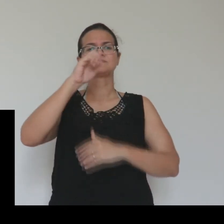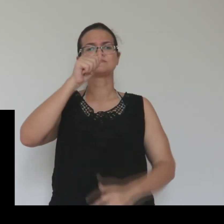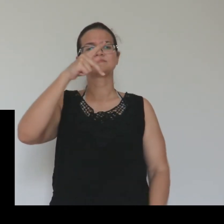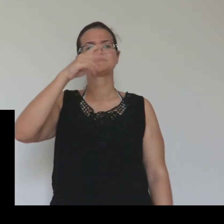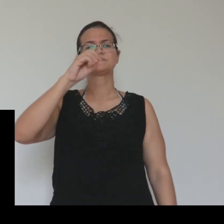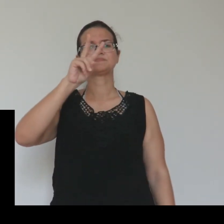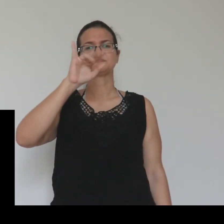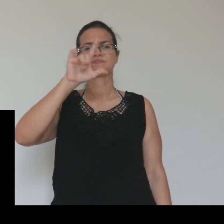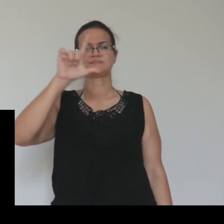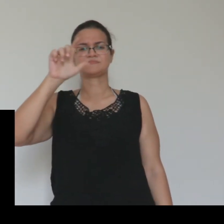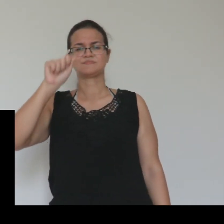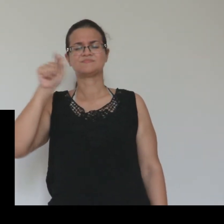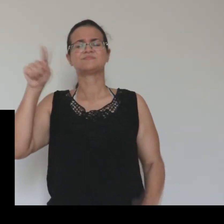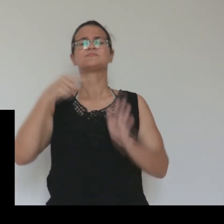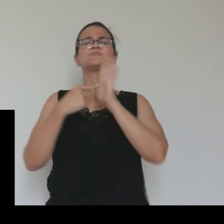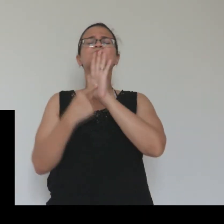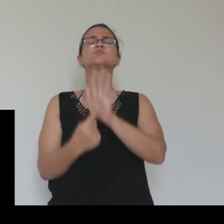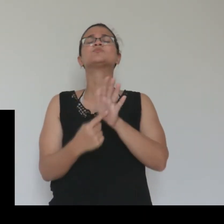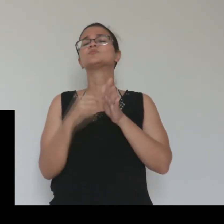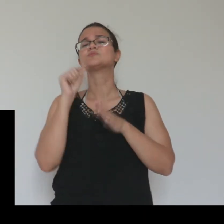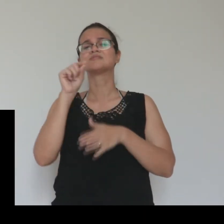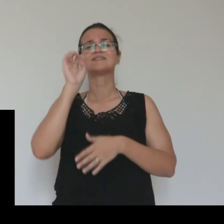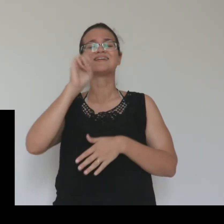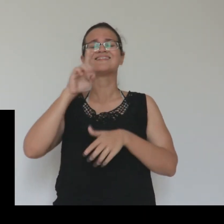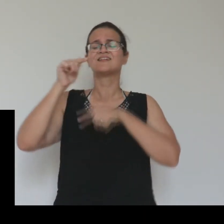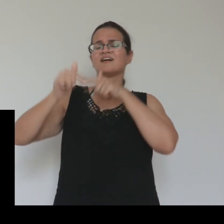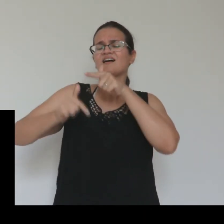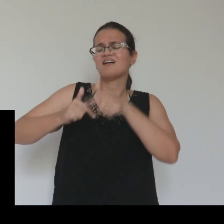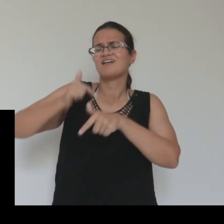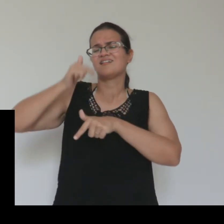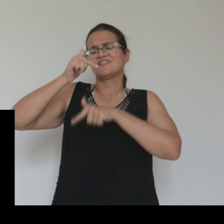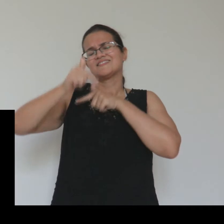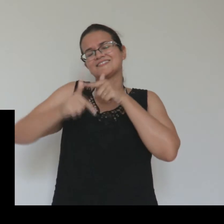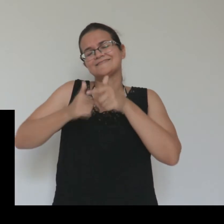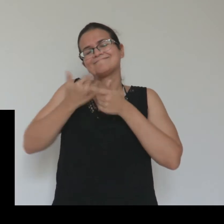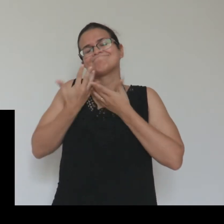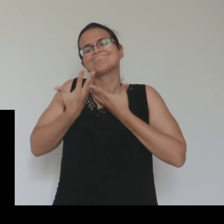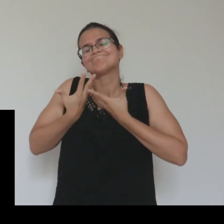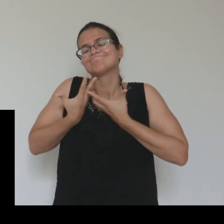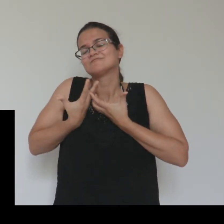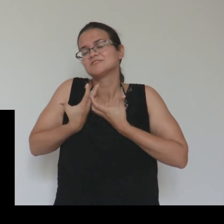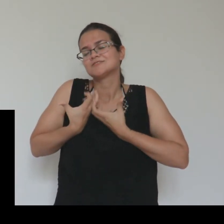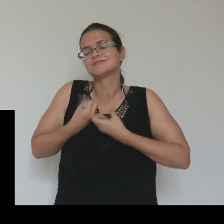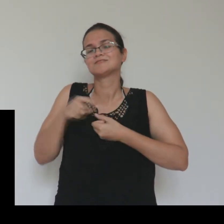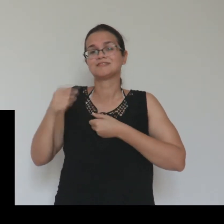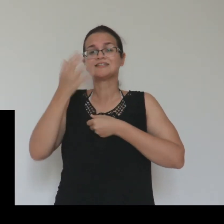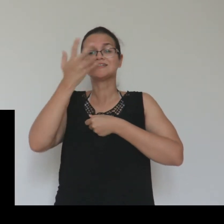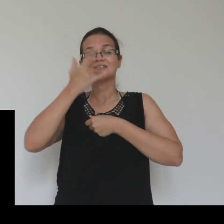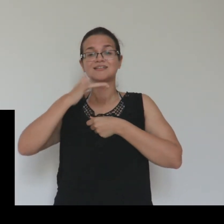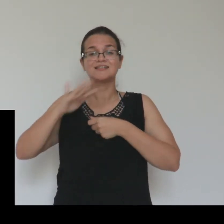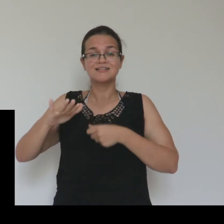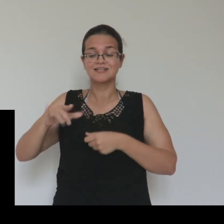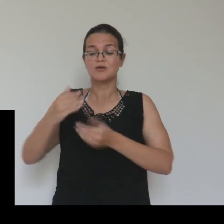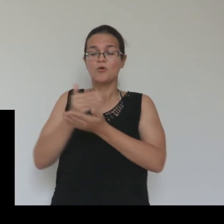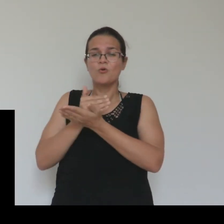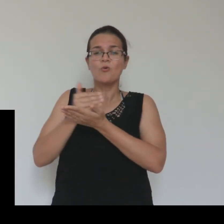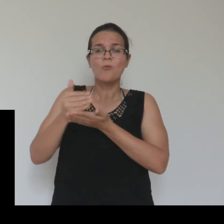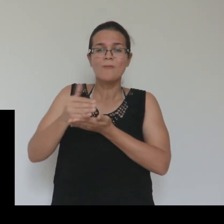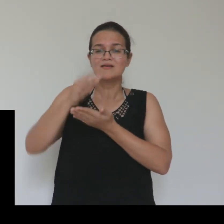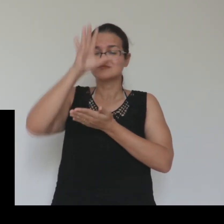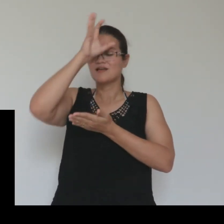árduo. É uma criança surda que começa esse processo de falar, quando ela vai chegar e conseguir falar de